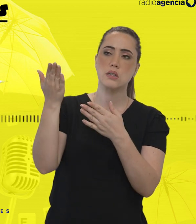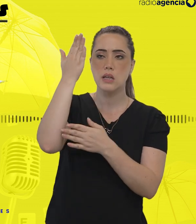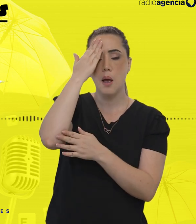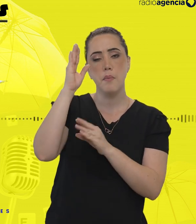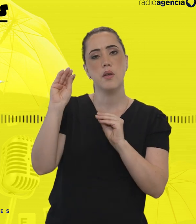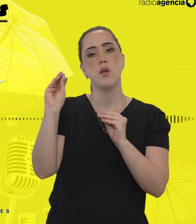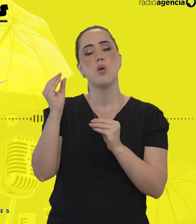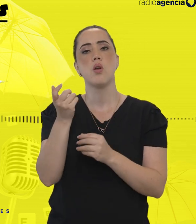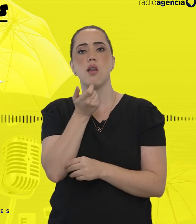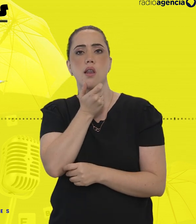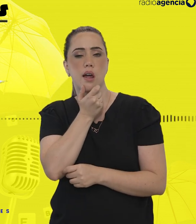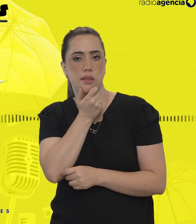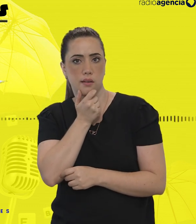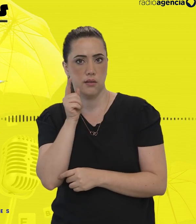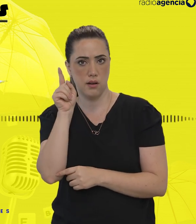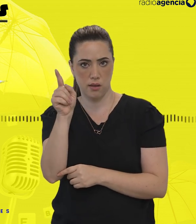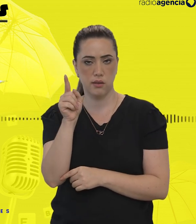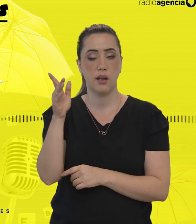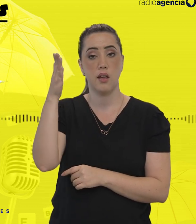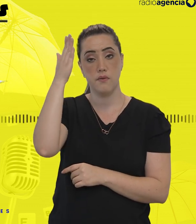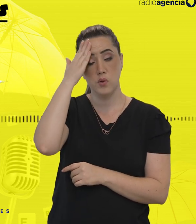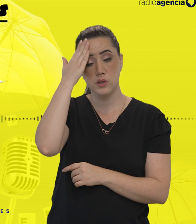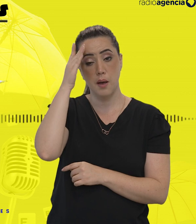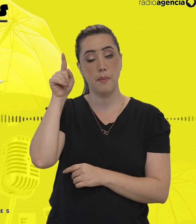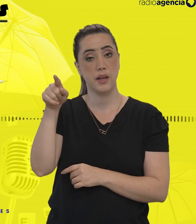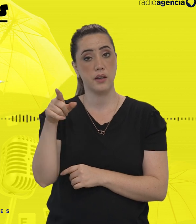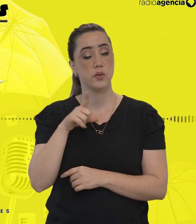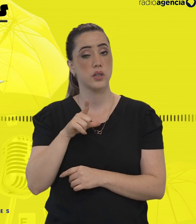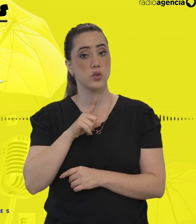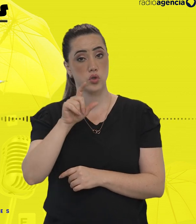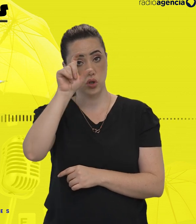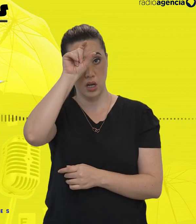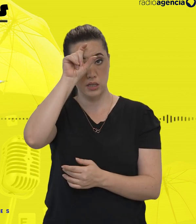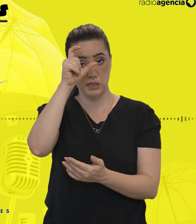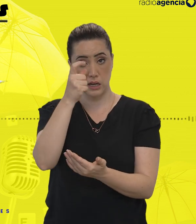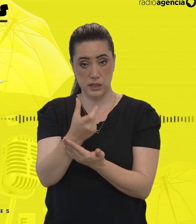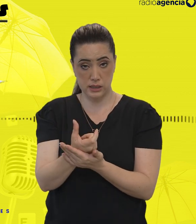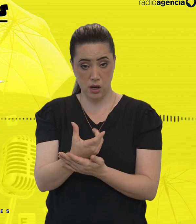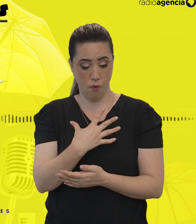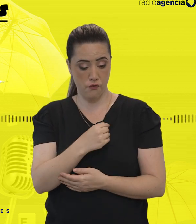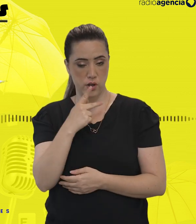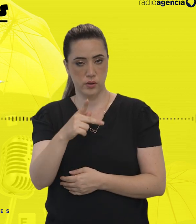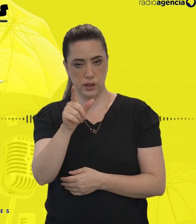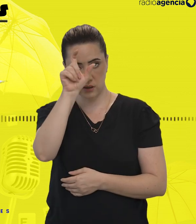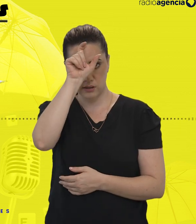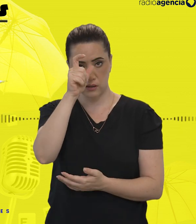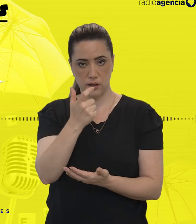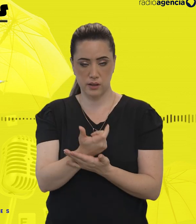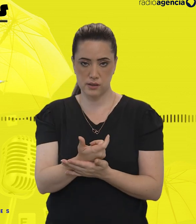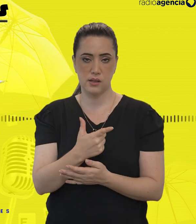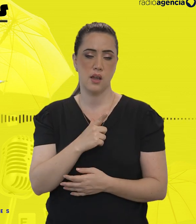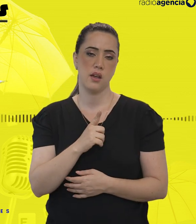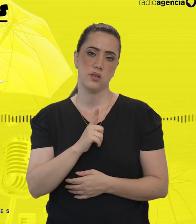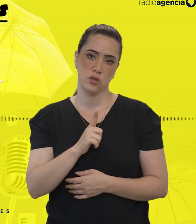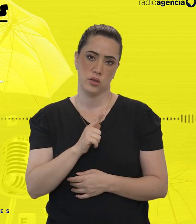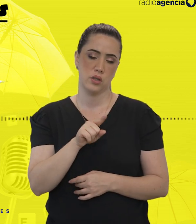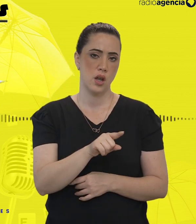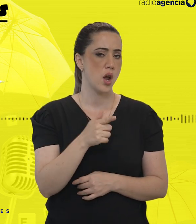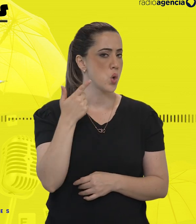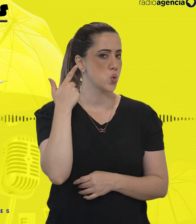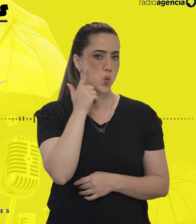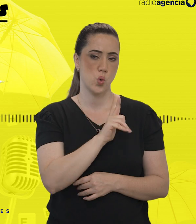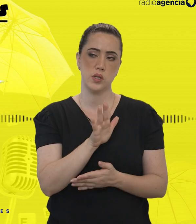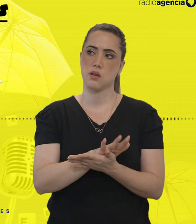associação britânica. E veio com o diagnóstico de dislexia para o filho. Como ele não conseguiu suporte, apoio,